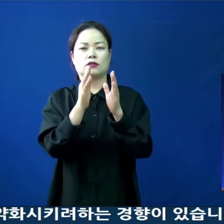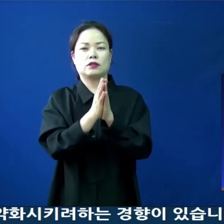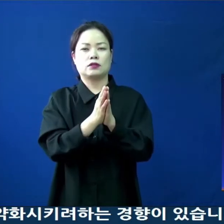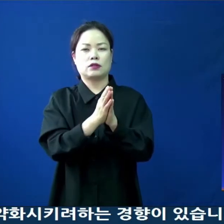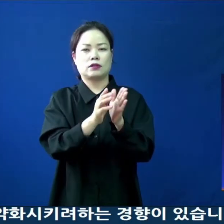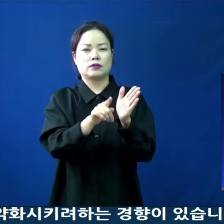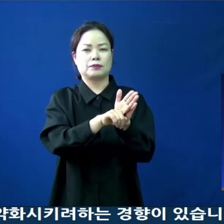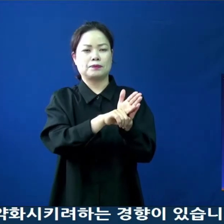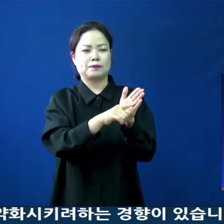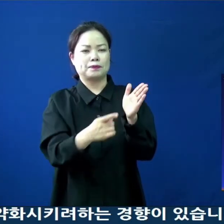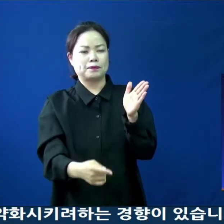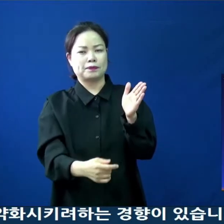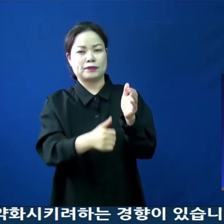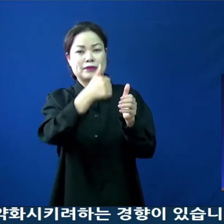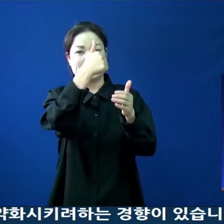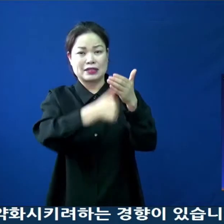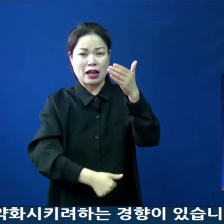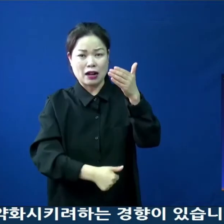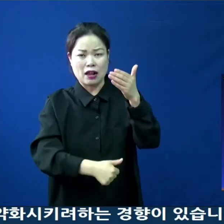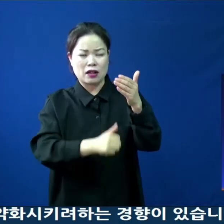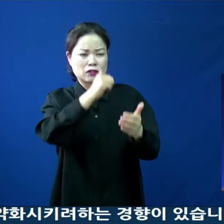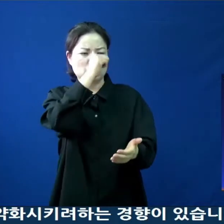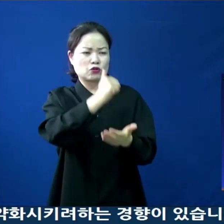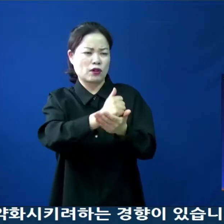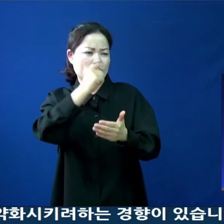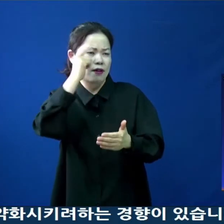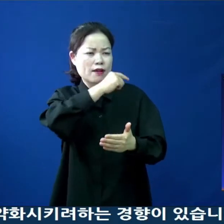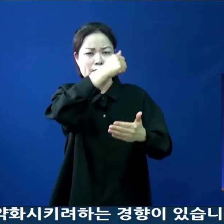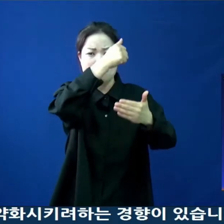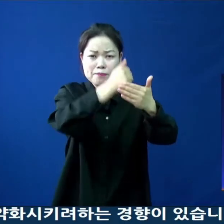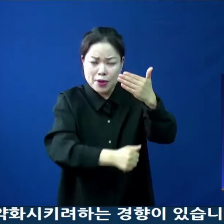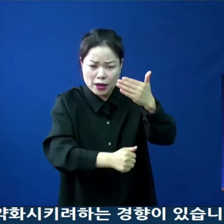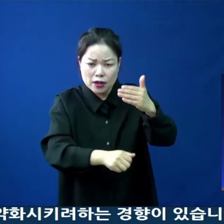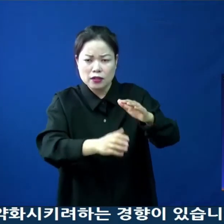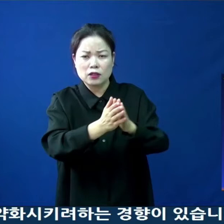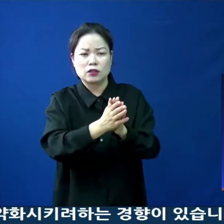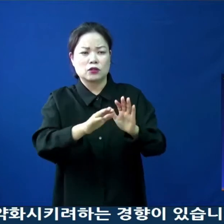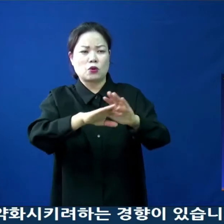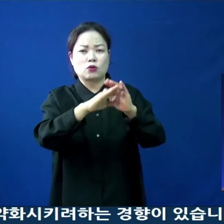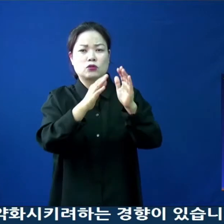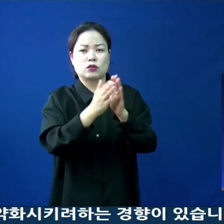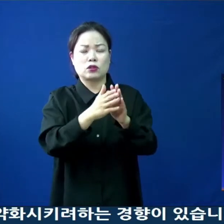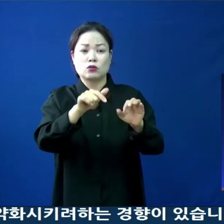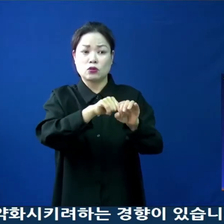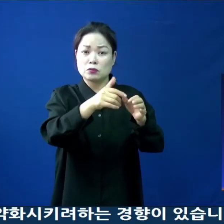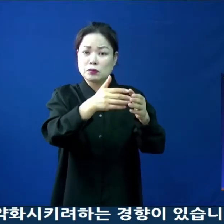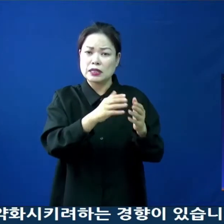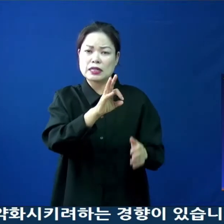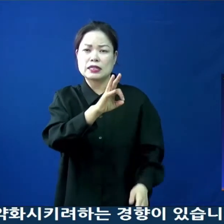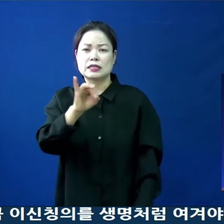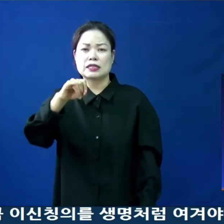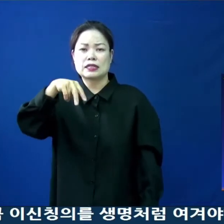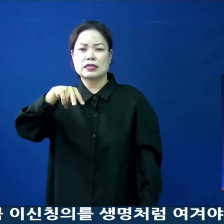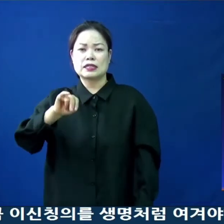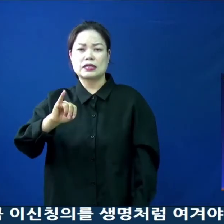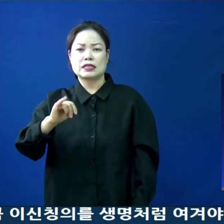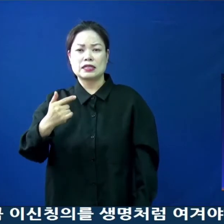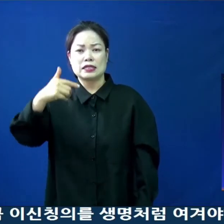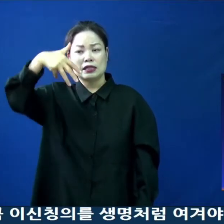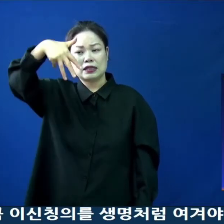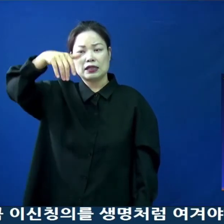타락입니다. 그래서 인간의 전적인 타락, 이 교리를 온전히 받으면 이신칭의의